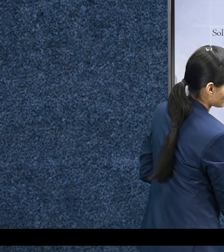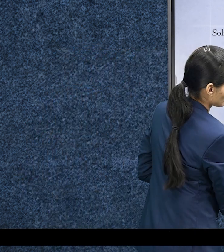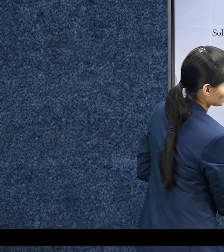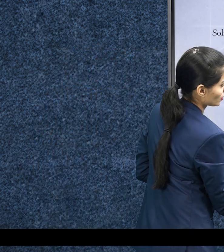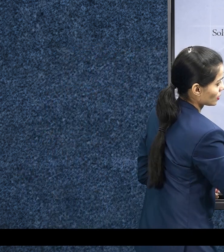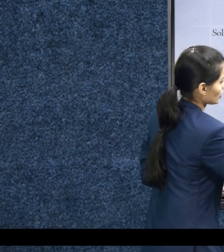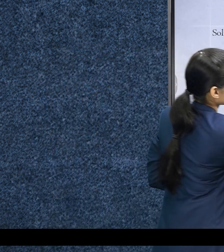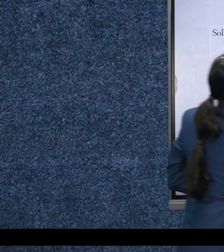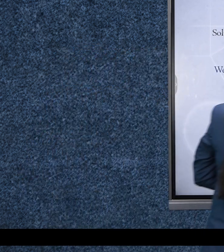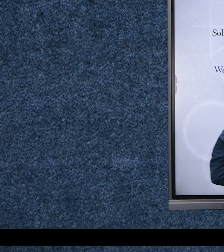टू